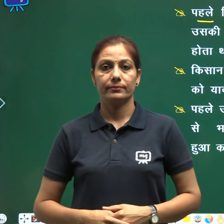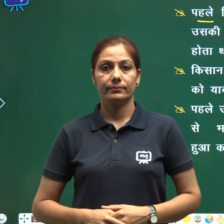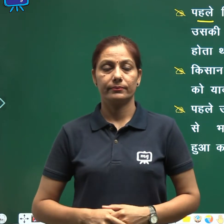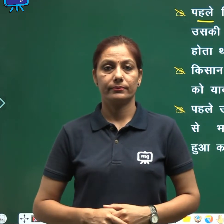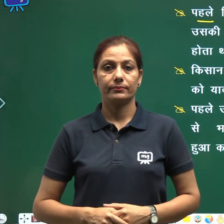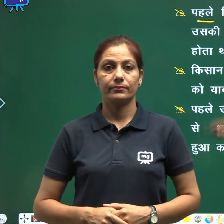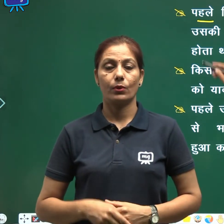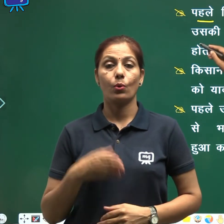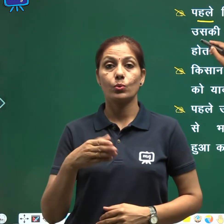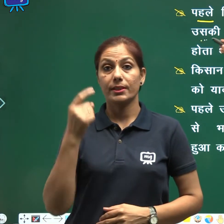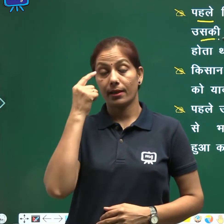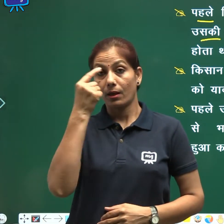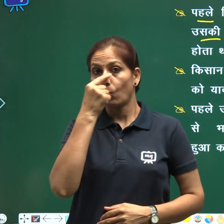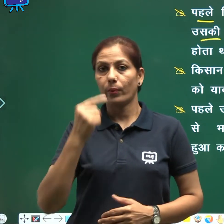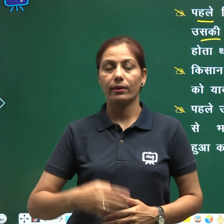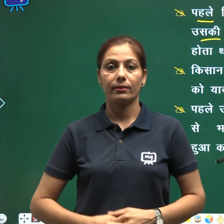उसकी आंखों में